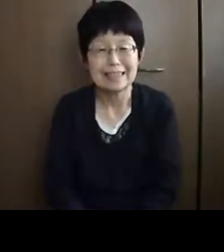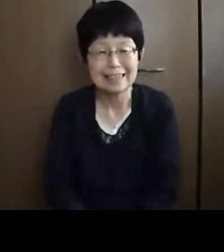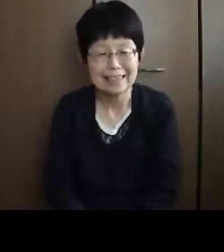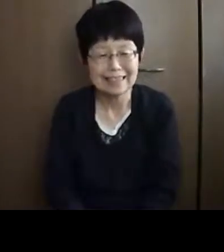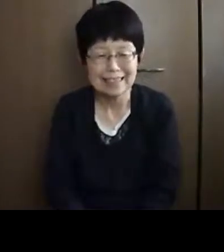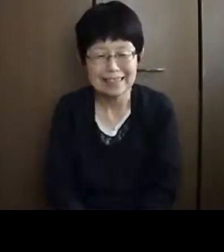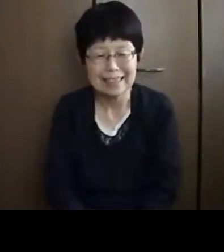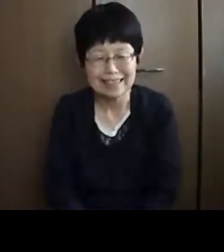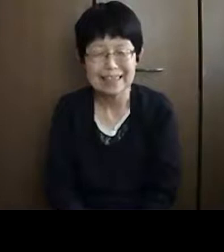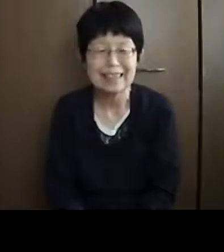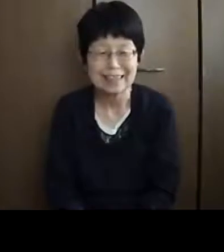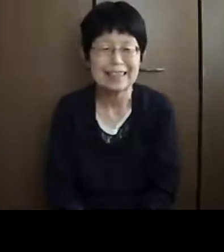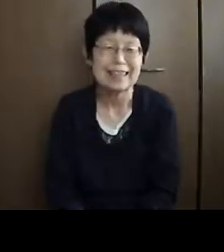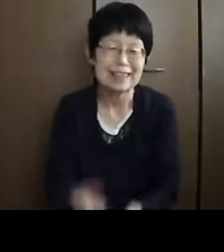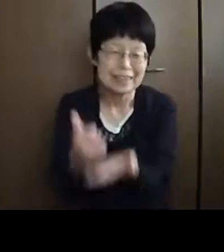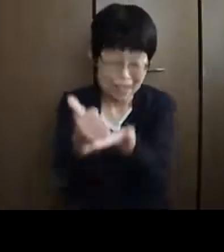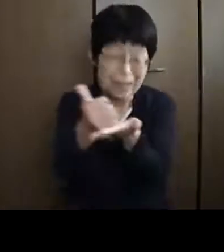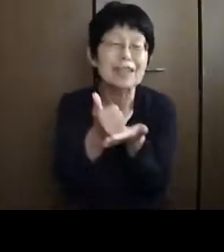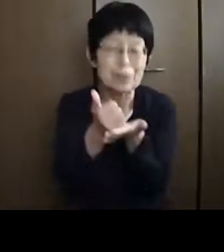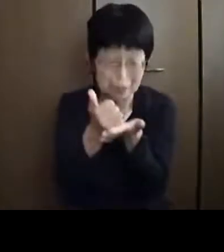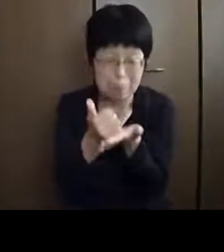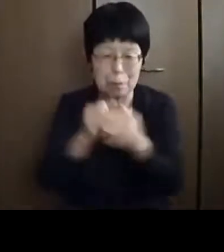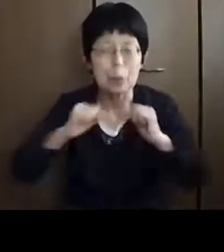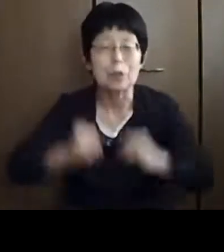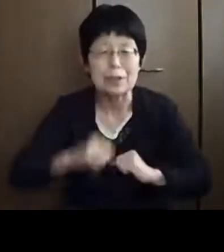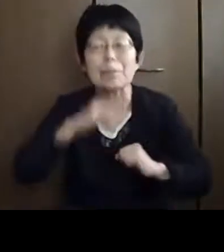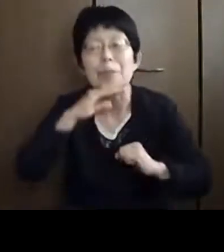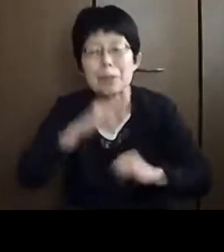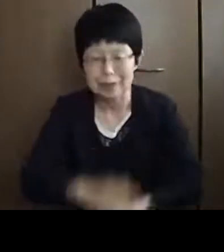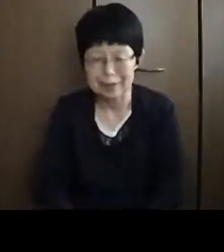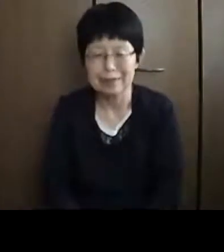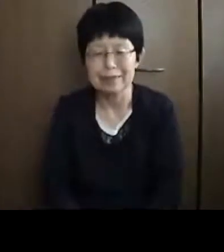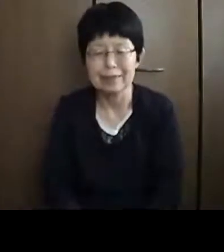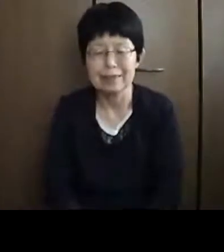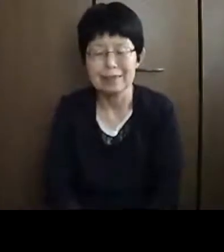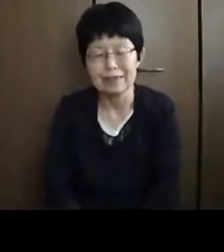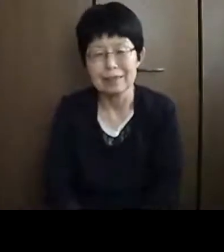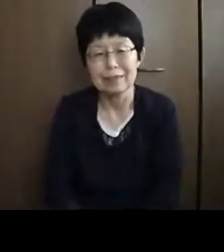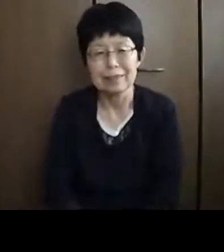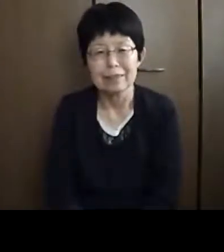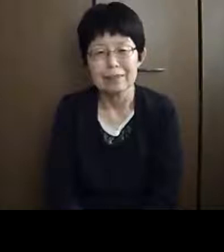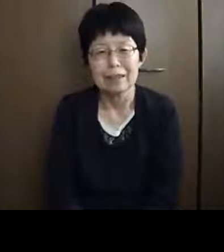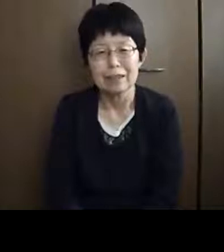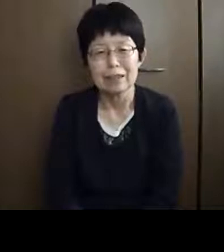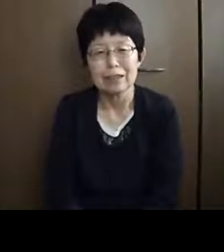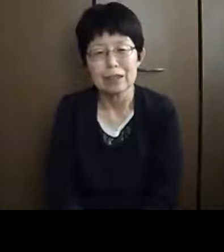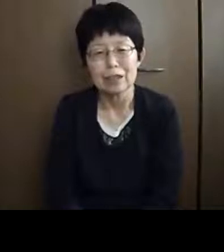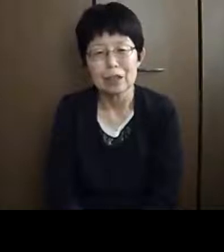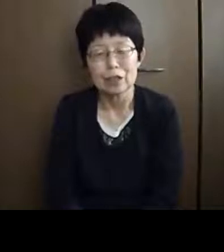ゲストはね、来てくださってるのでね、はい、じゃあ、あれですね、ワードか何か 自己紹介を